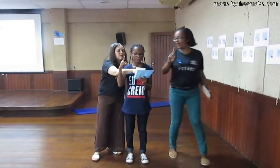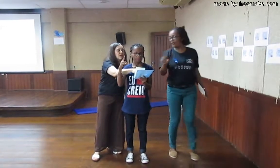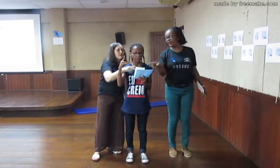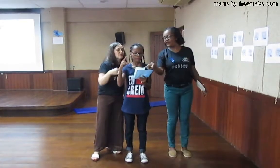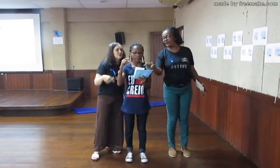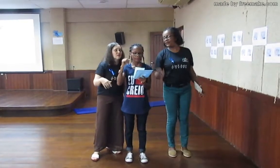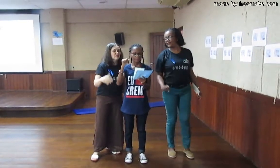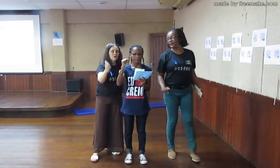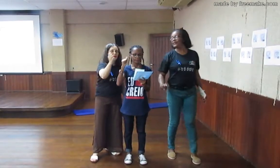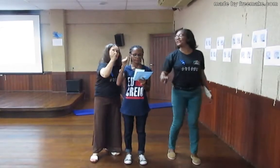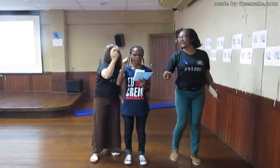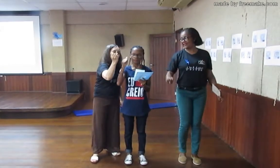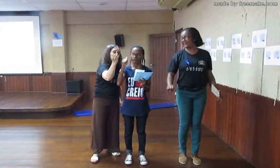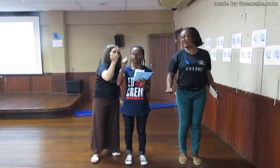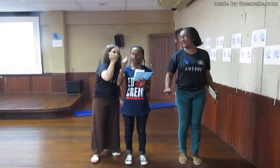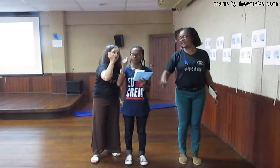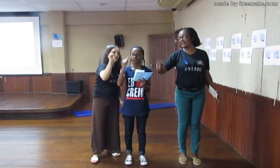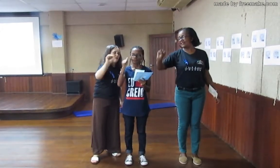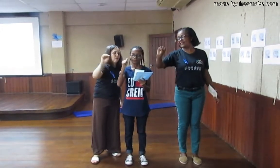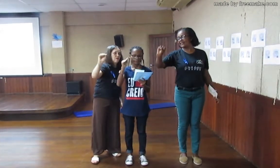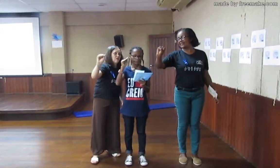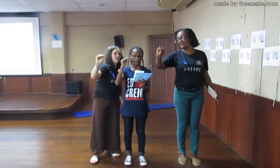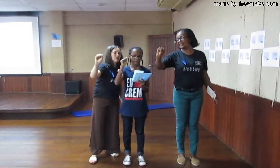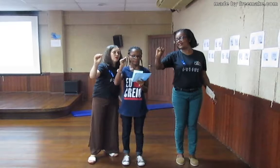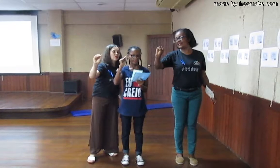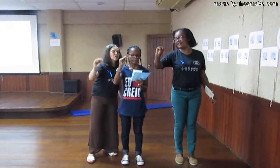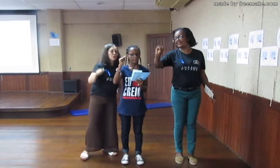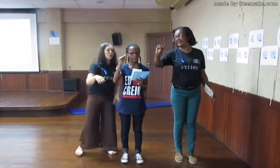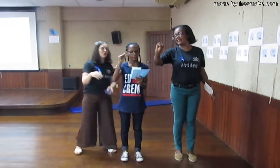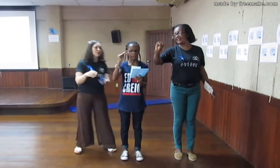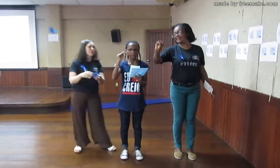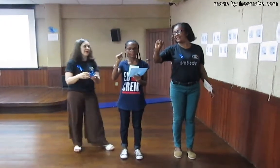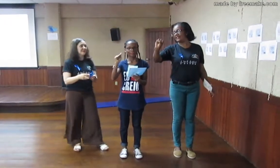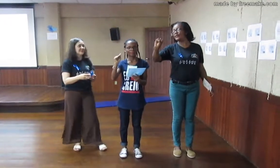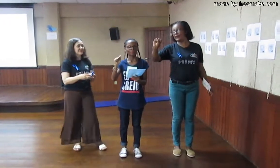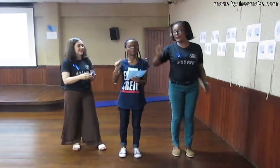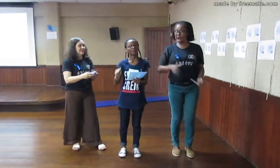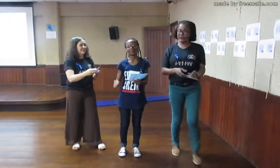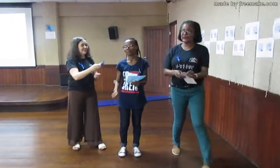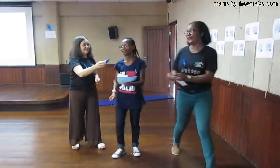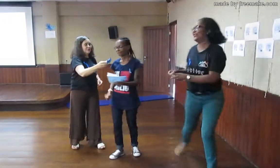que é o mais fácil. Ó. A. Isso. Muito bem.